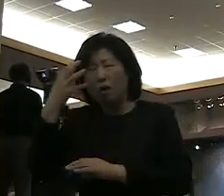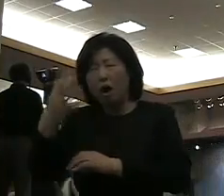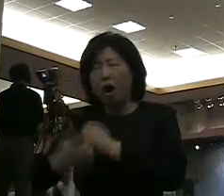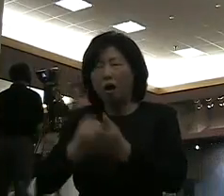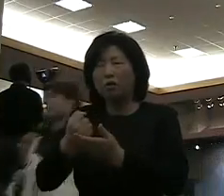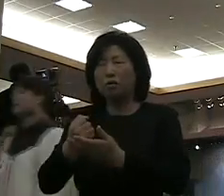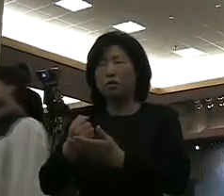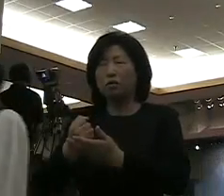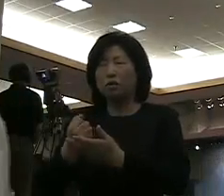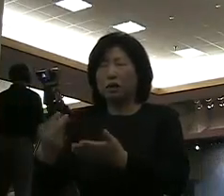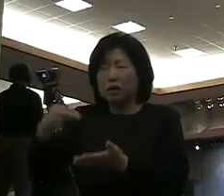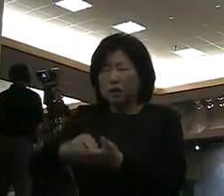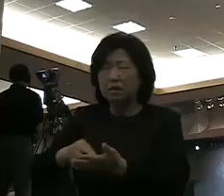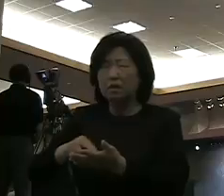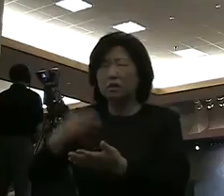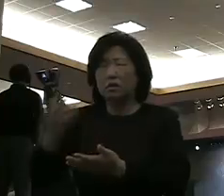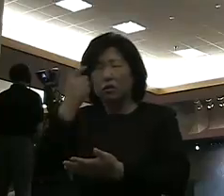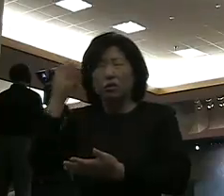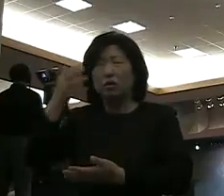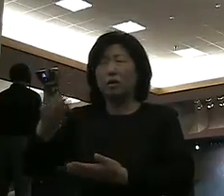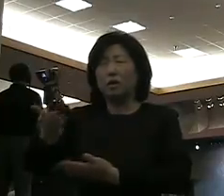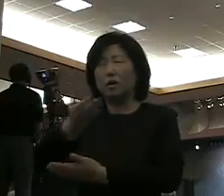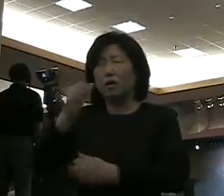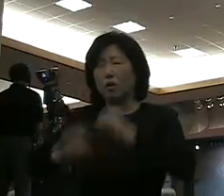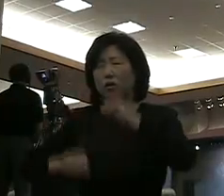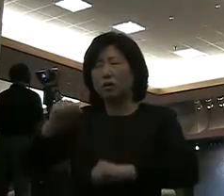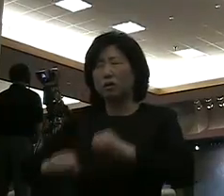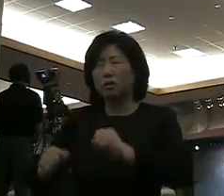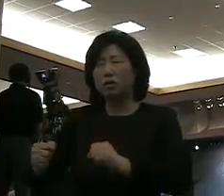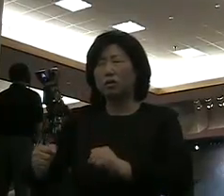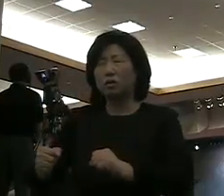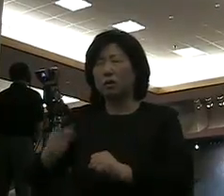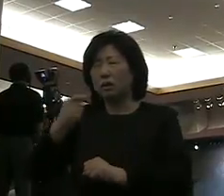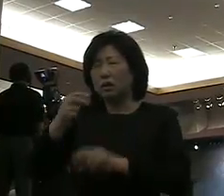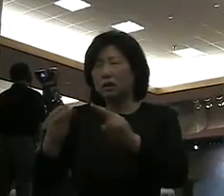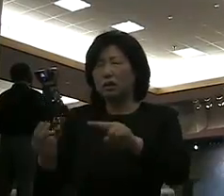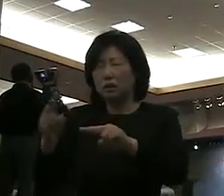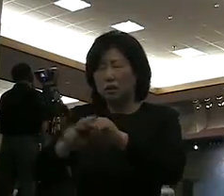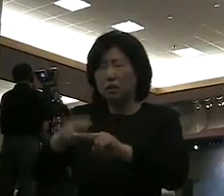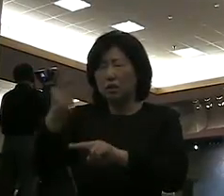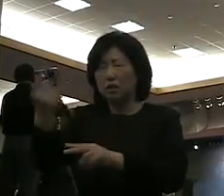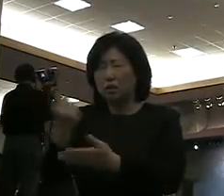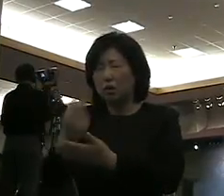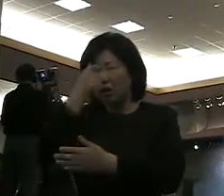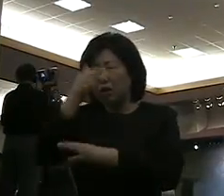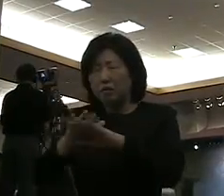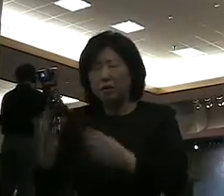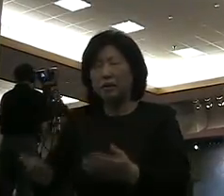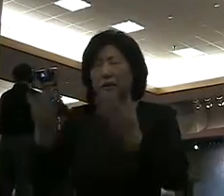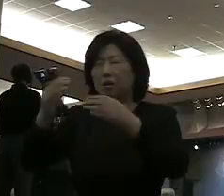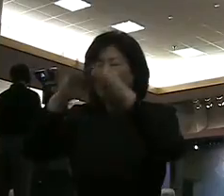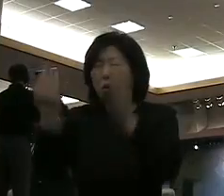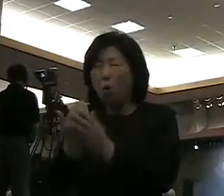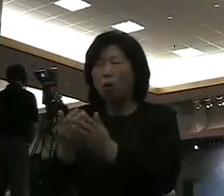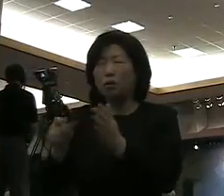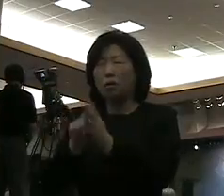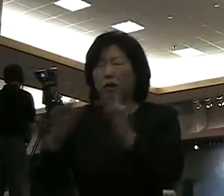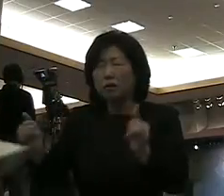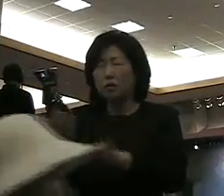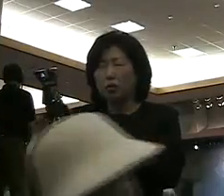역사하시는 성령님의 교통하심이 이 자리에 나와 예배드리는 주님의 모든 백성들 위해, 교제